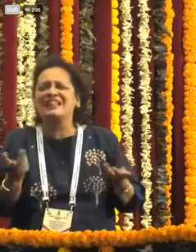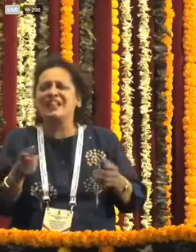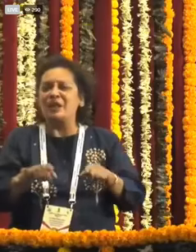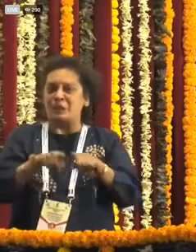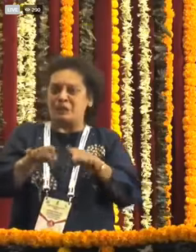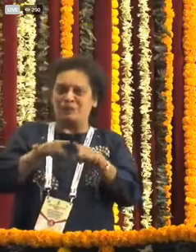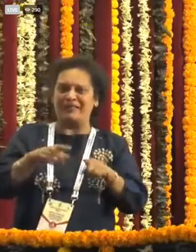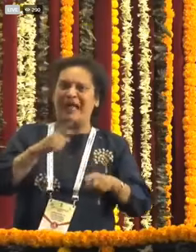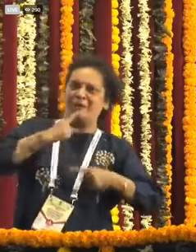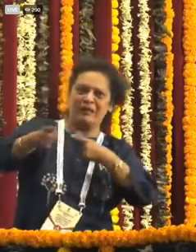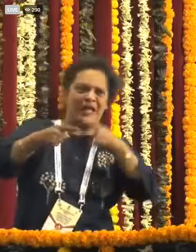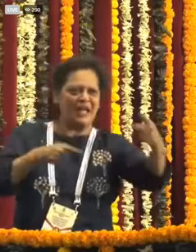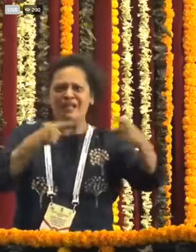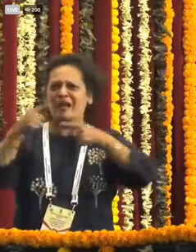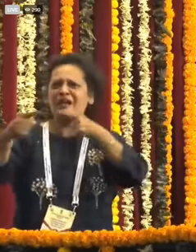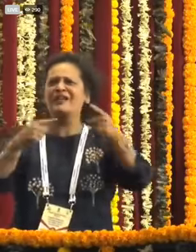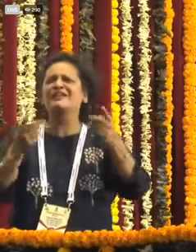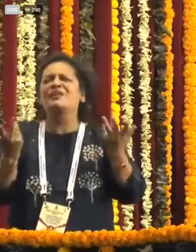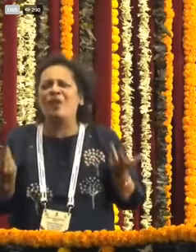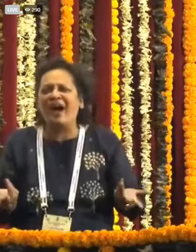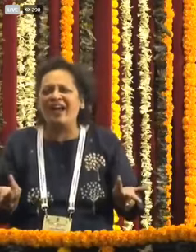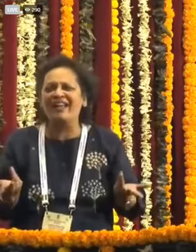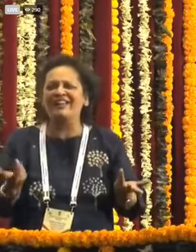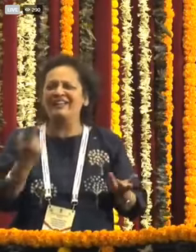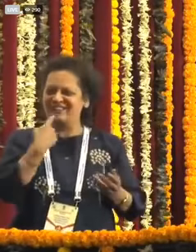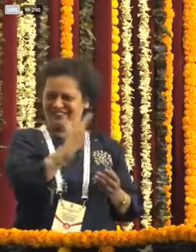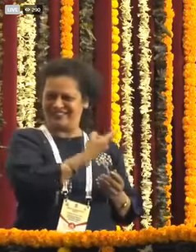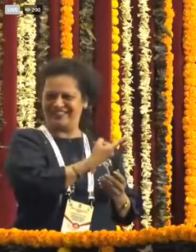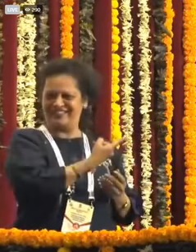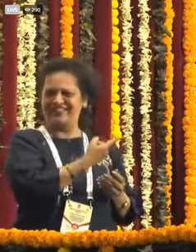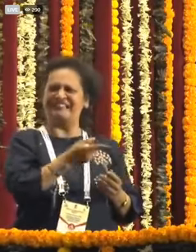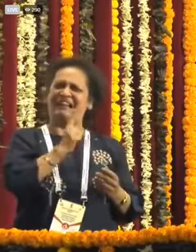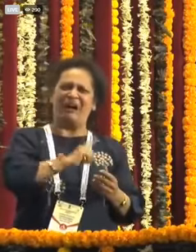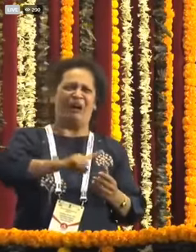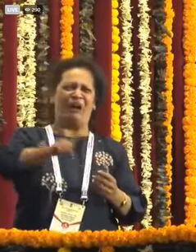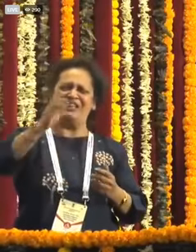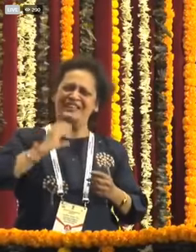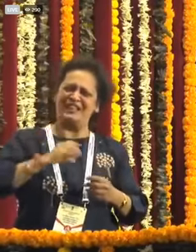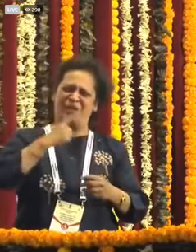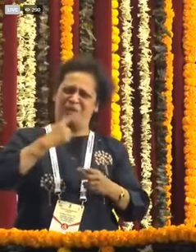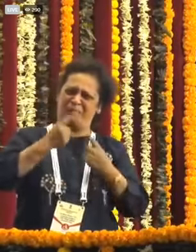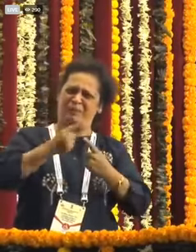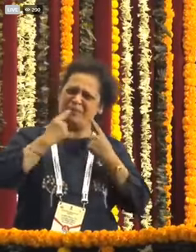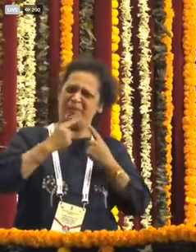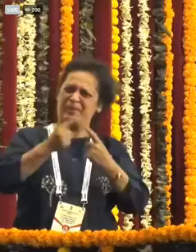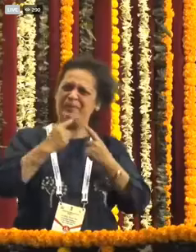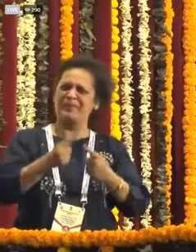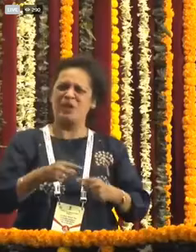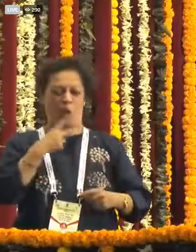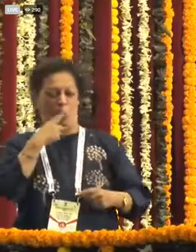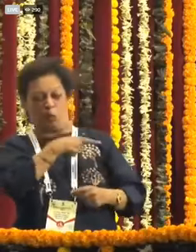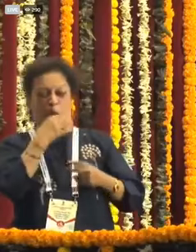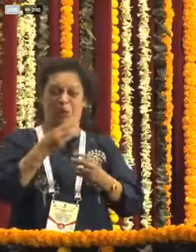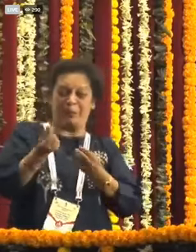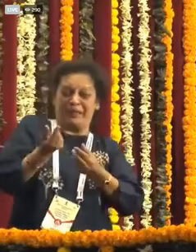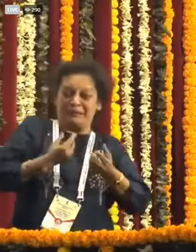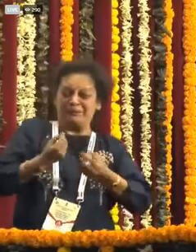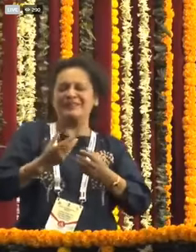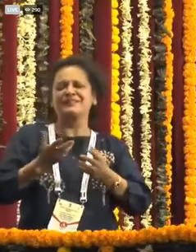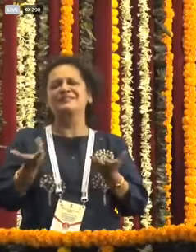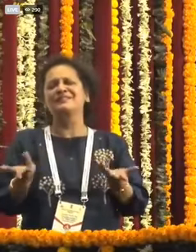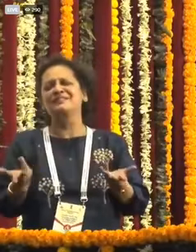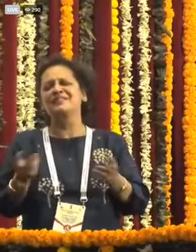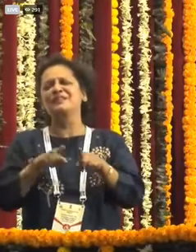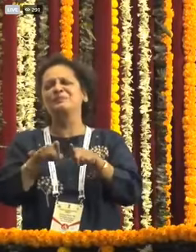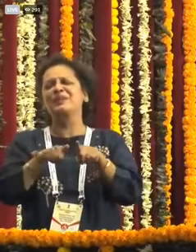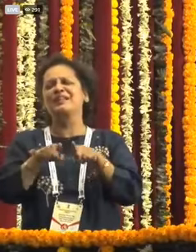स्पर्धा लागलेली आहे सरकारवर मुख्यमंत्र्यांवर आमदारांवर आरोप प्रत्यारोप करायची देखील स्पर्धा